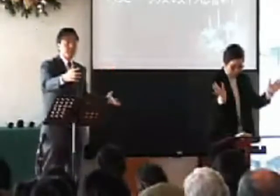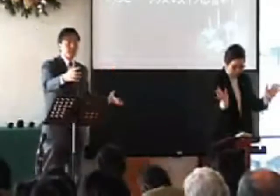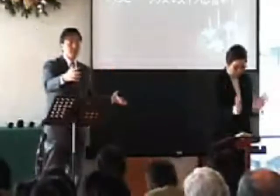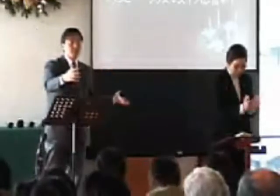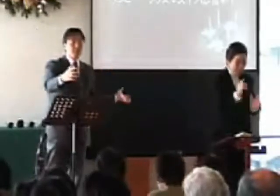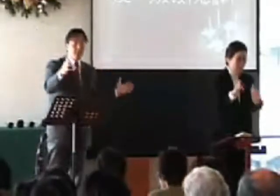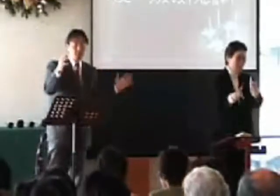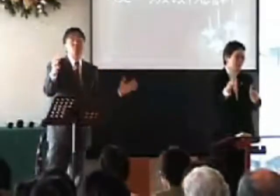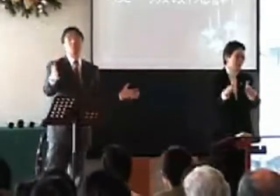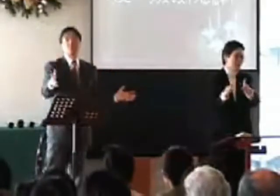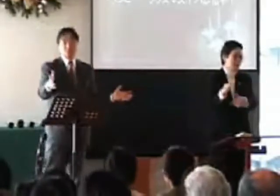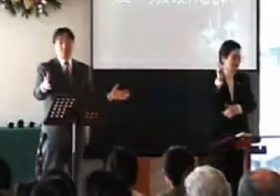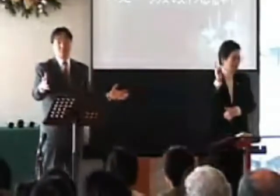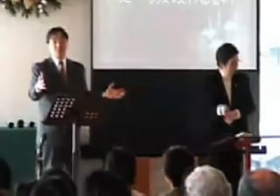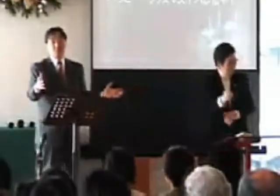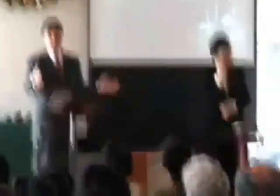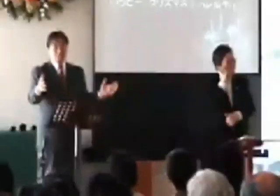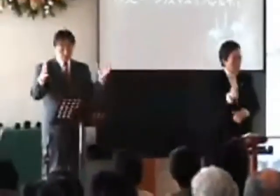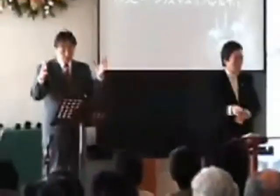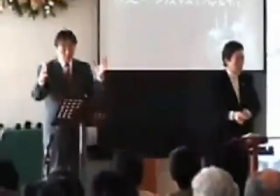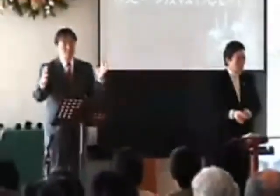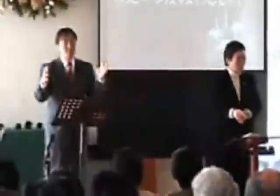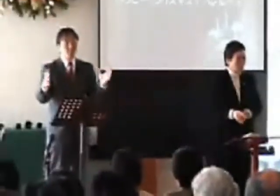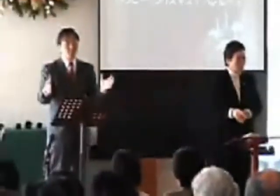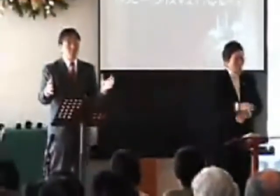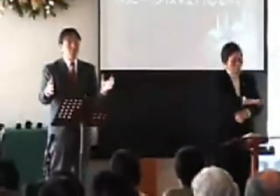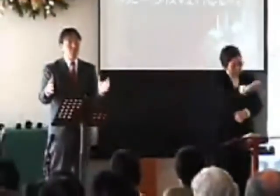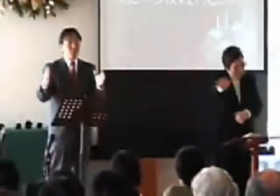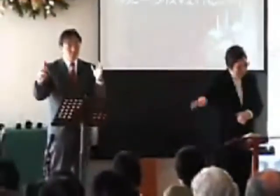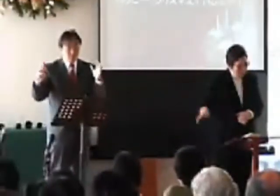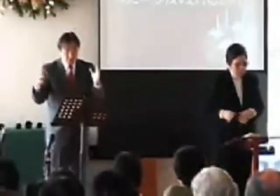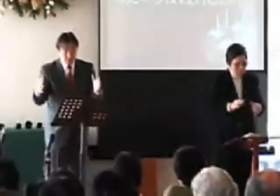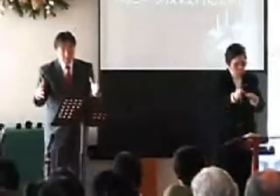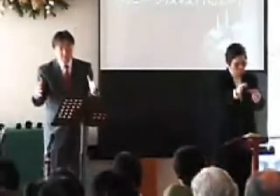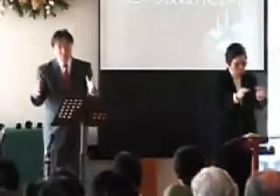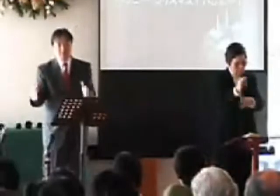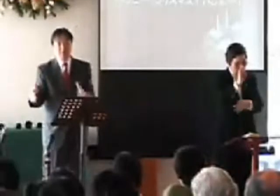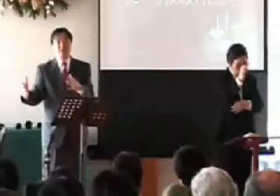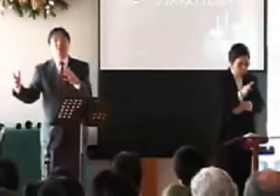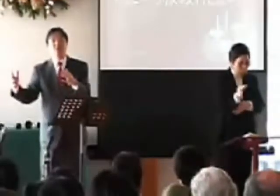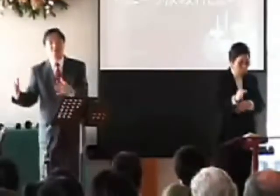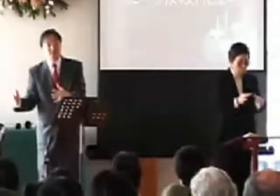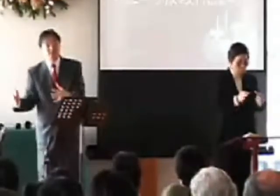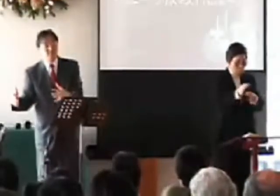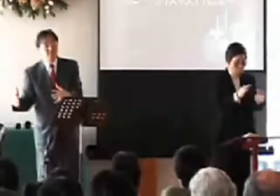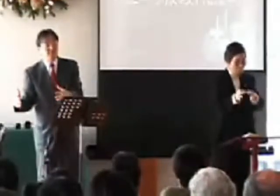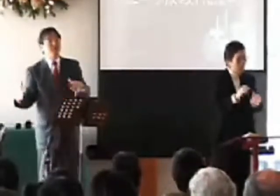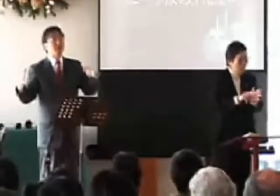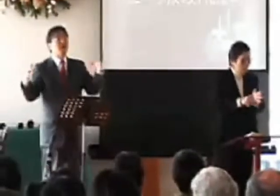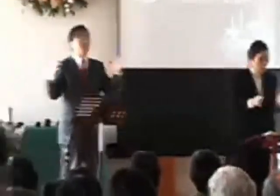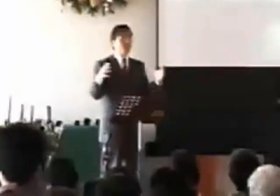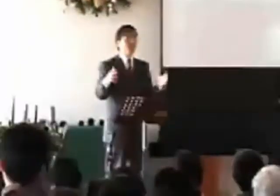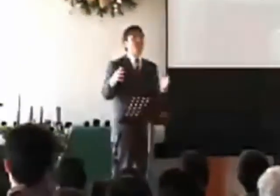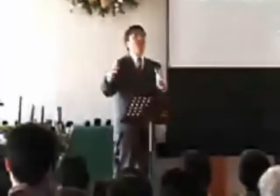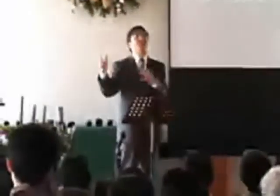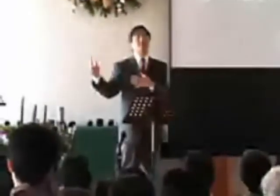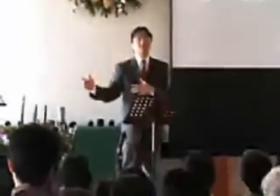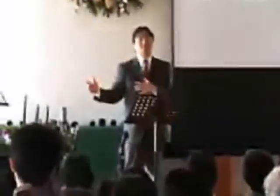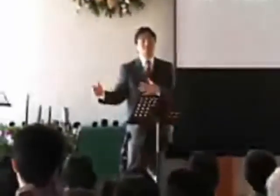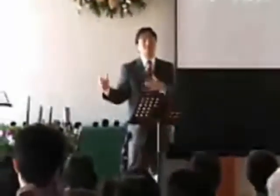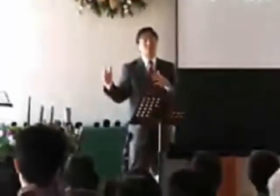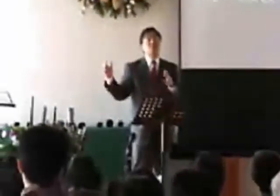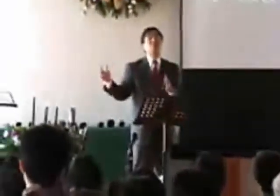ものすごい、これはまあ、キャラバンっていうんですけどね、砂漠の旅をする人はそうやって大きなグループで旅をしたん